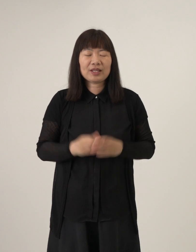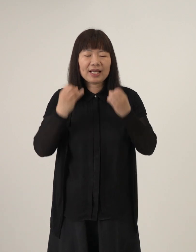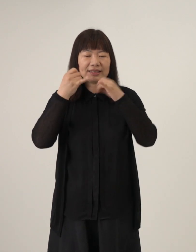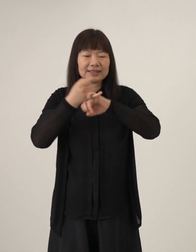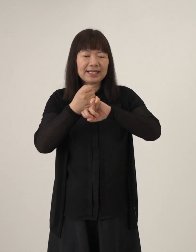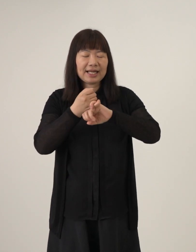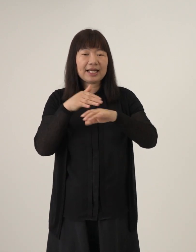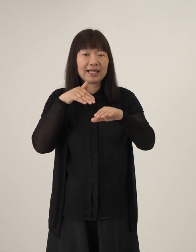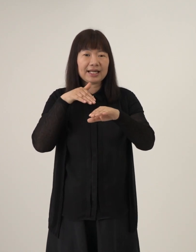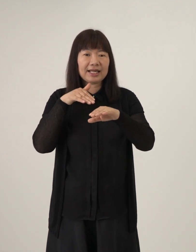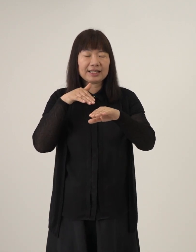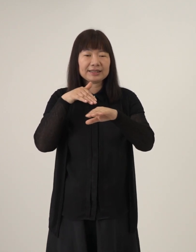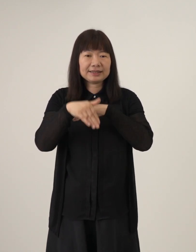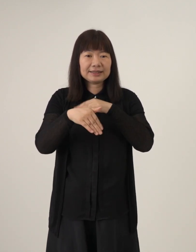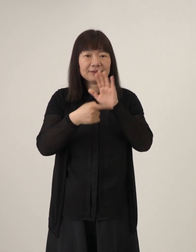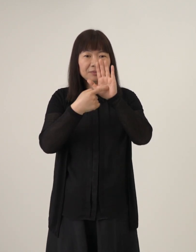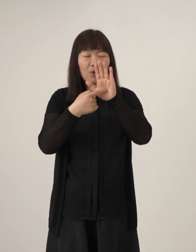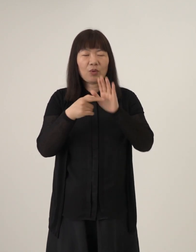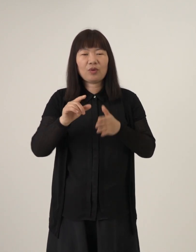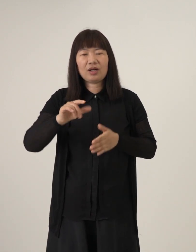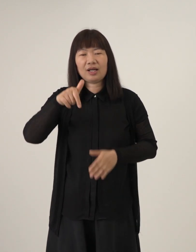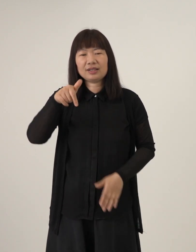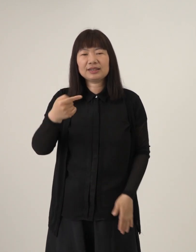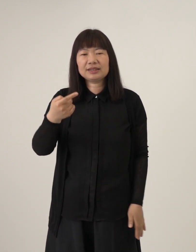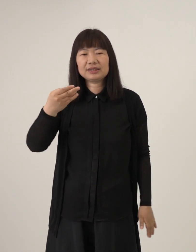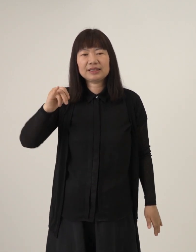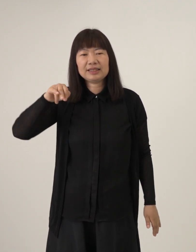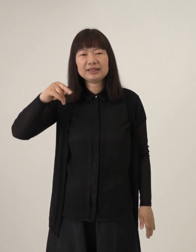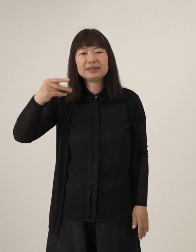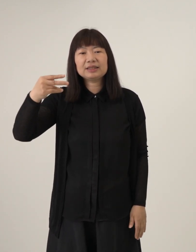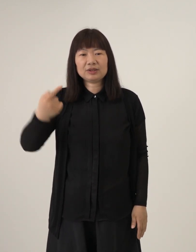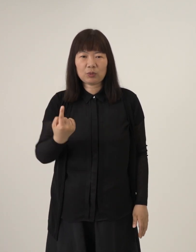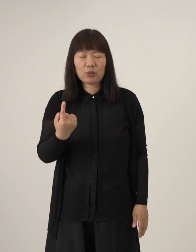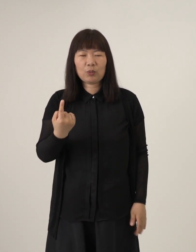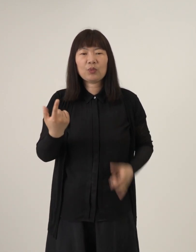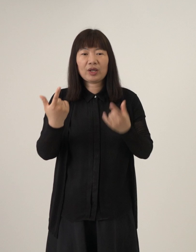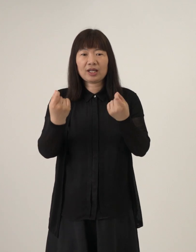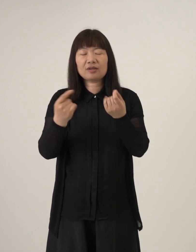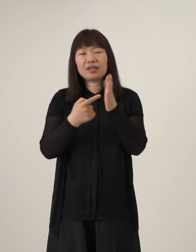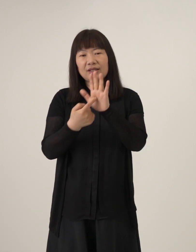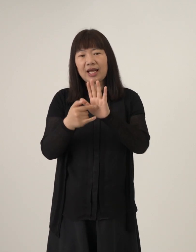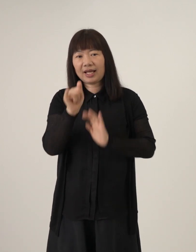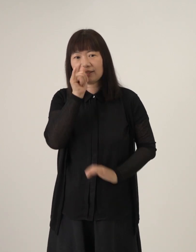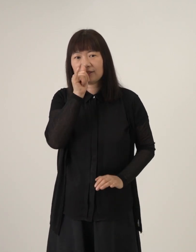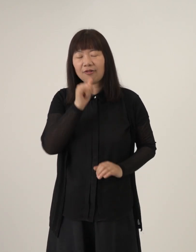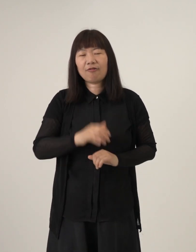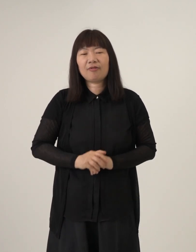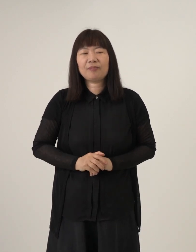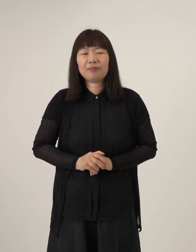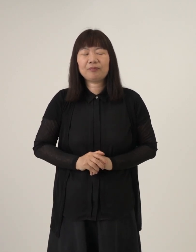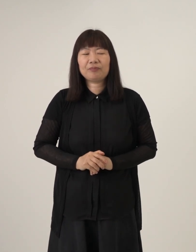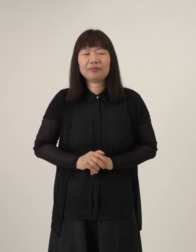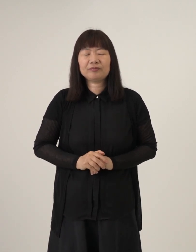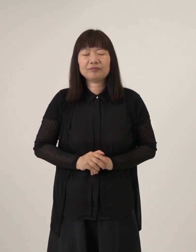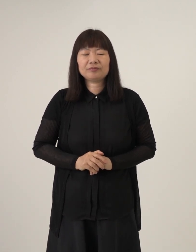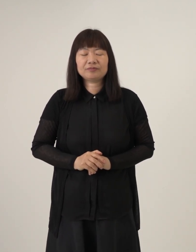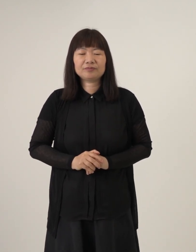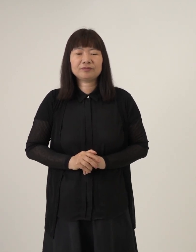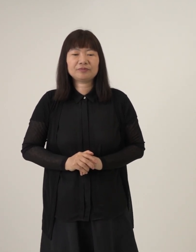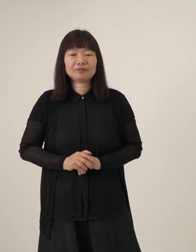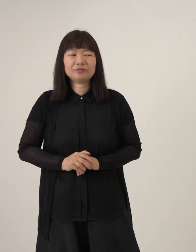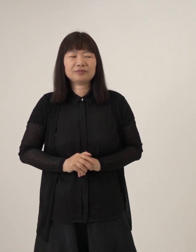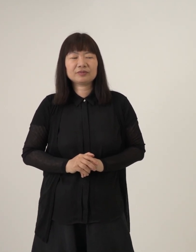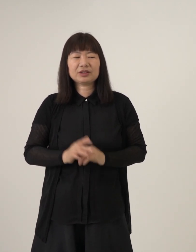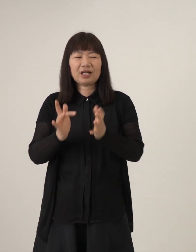신약식 표현으로는 그리스도, 크리스토스 이렇게 설명을 하죠. 자,